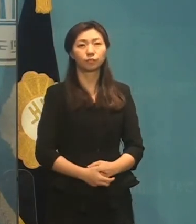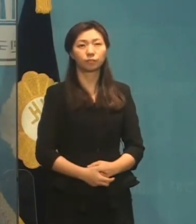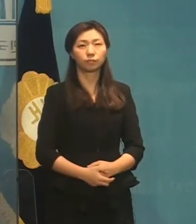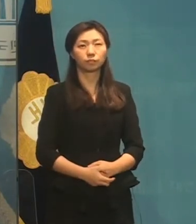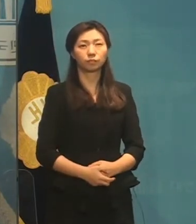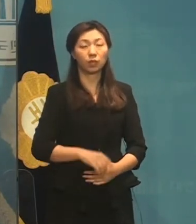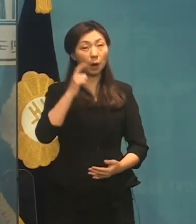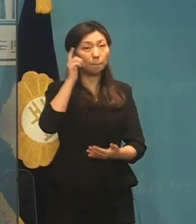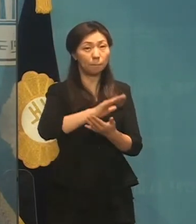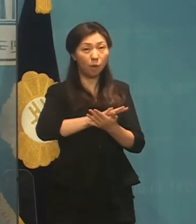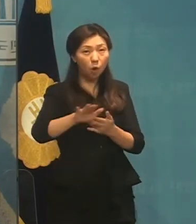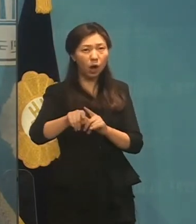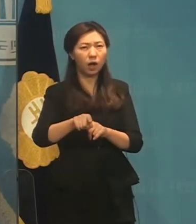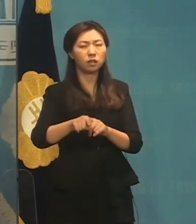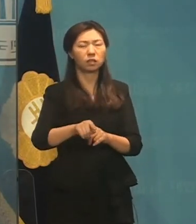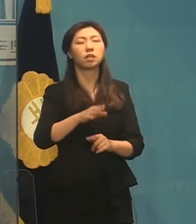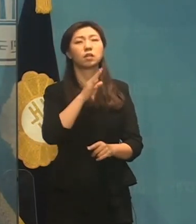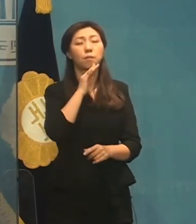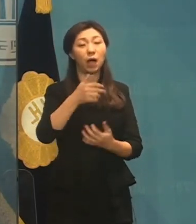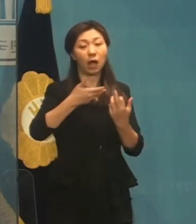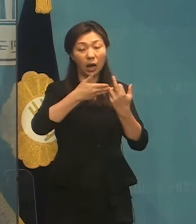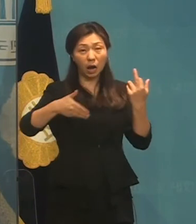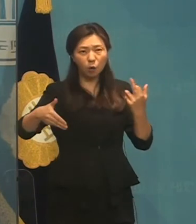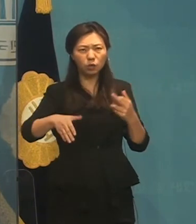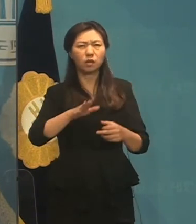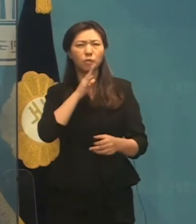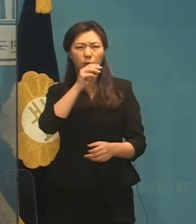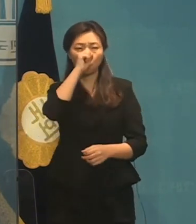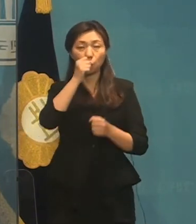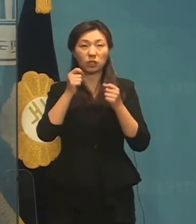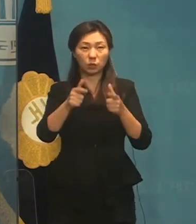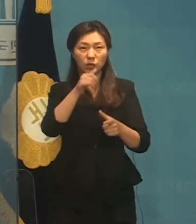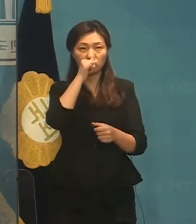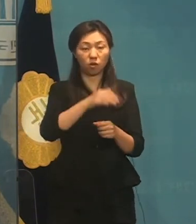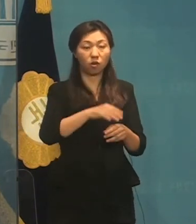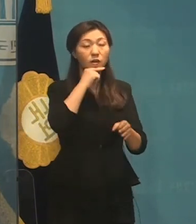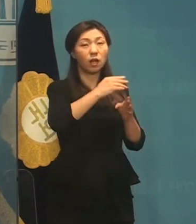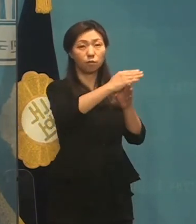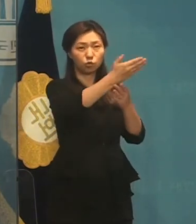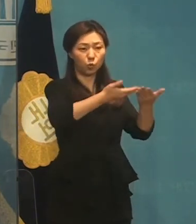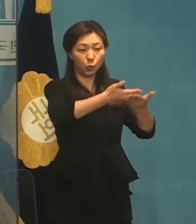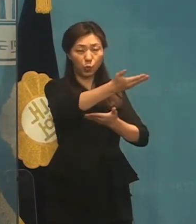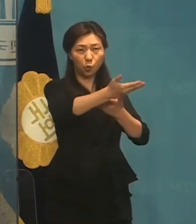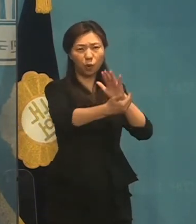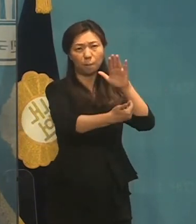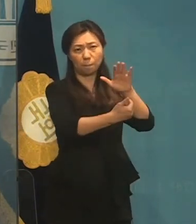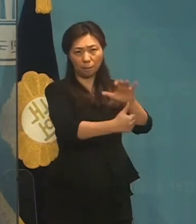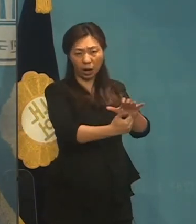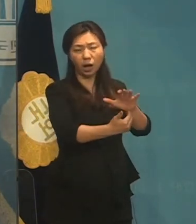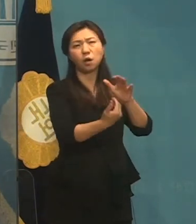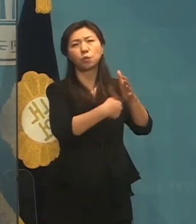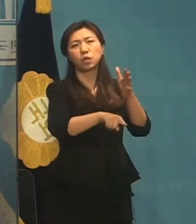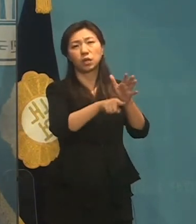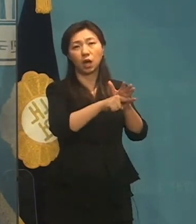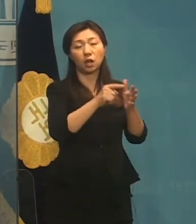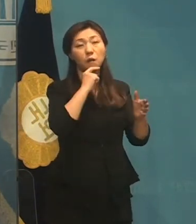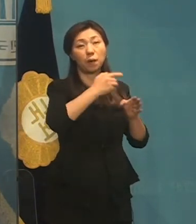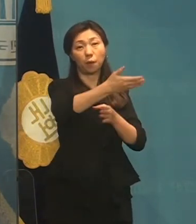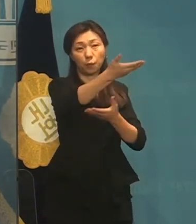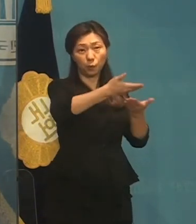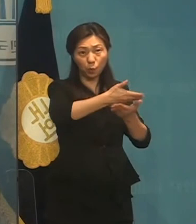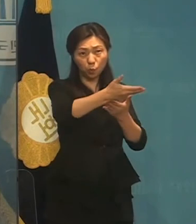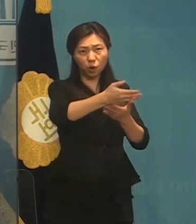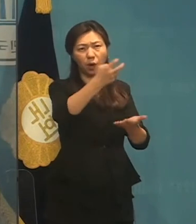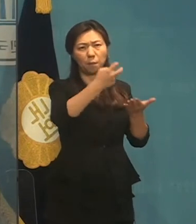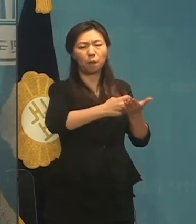평화는 강원도의 최대 기회가 될 것입니다. 우선 지방정부가 남북교육을 못하도록 2009년 개정했던 남북교류 협력에 관한